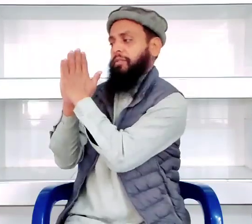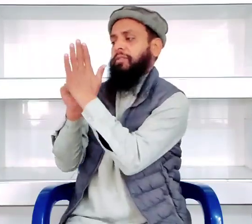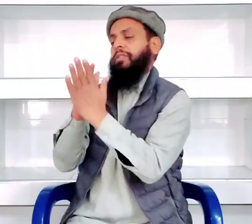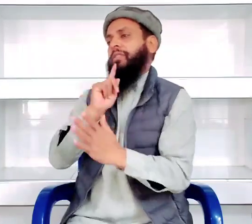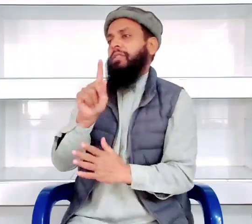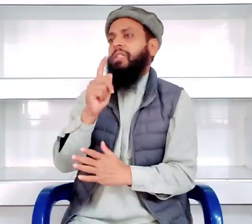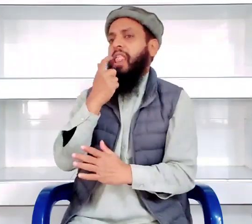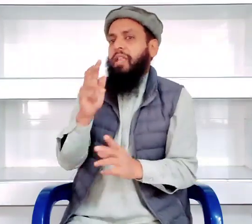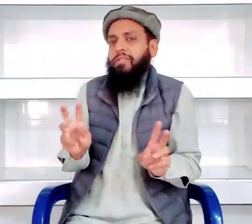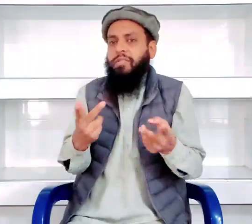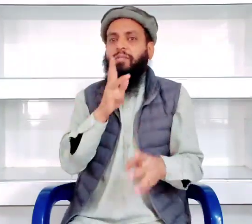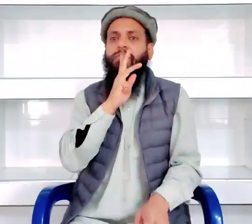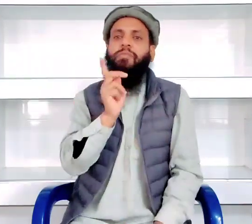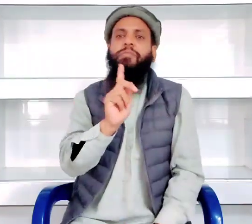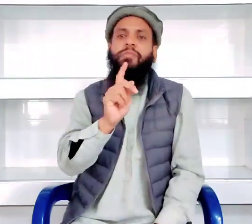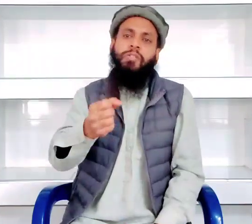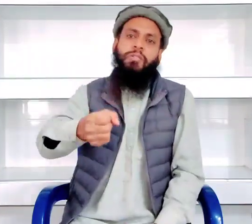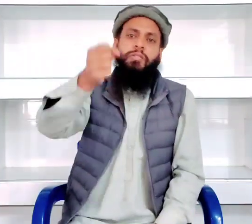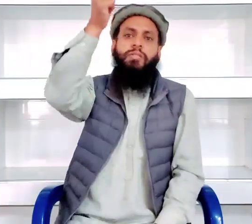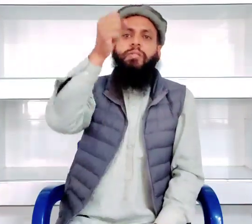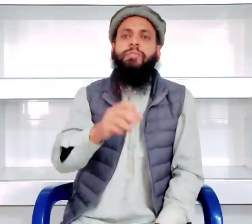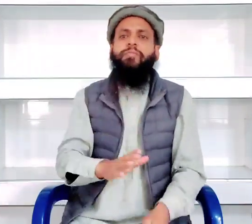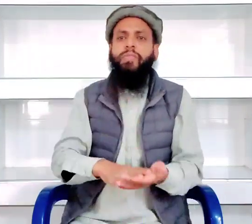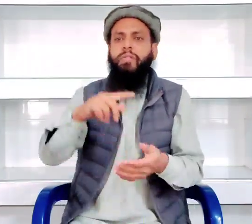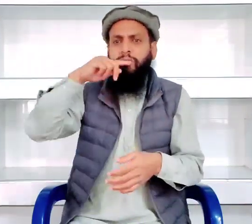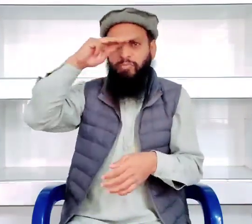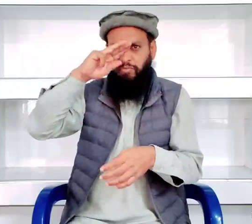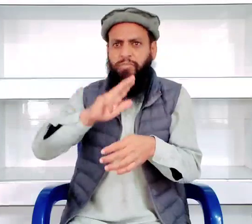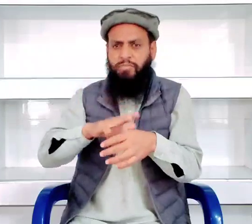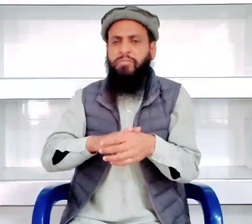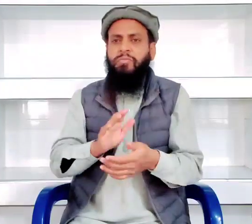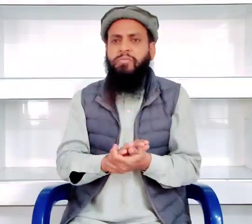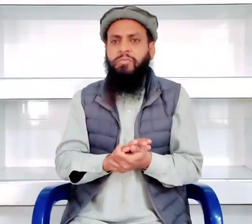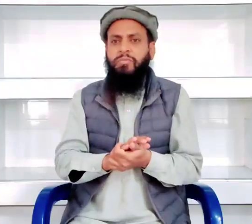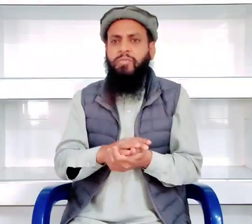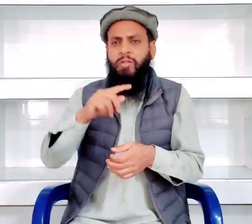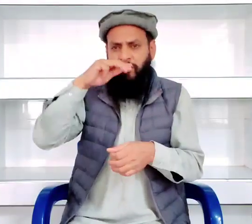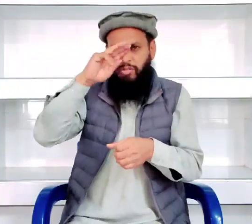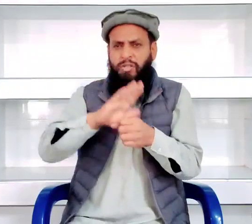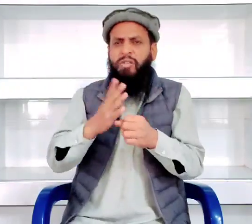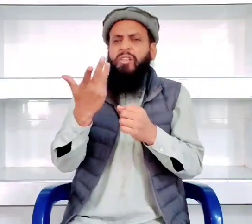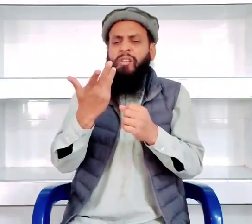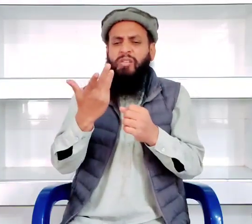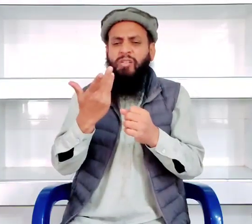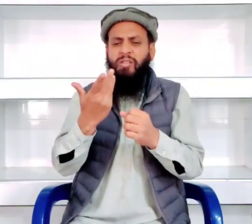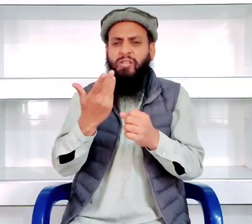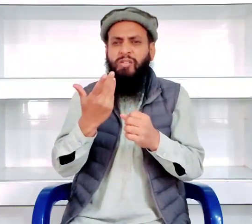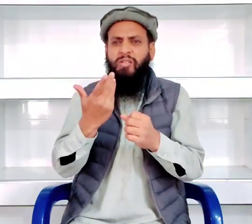رسول اللہ صلی اللہ علیہ وسلم نے کہیں کر مار کے تجارت کرن تو بیع کرن تو منع فرمایا ہے مختلف چیزاں رہی ہیں